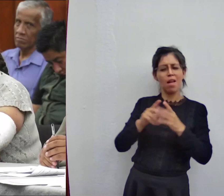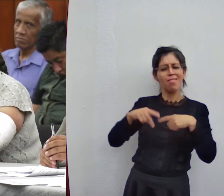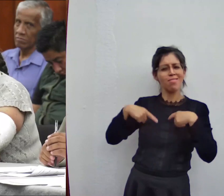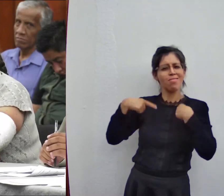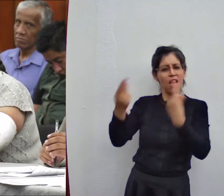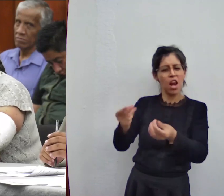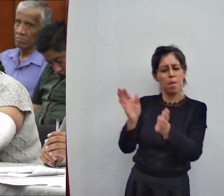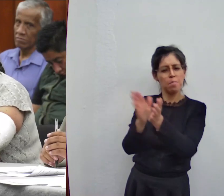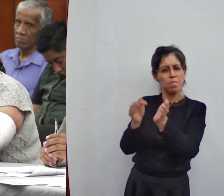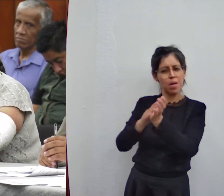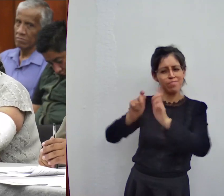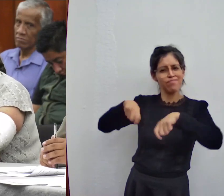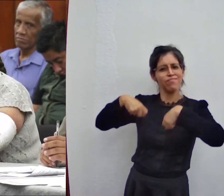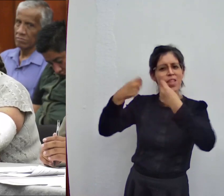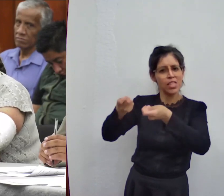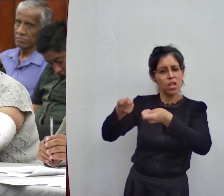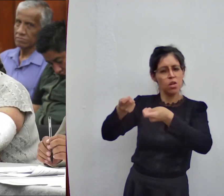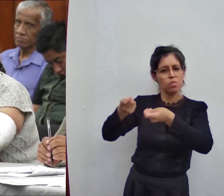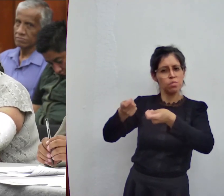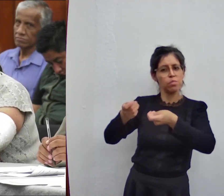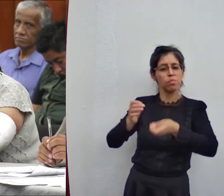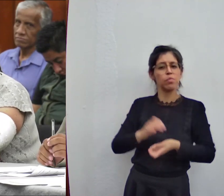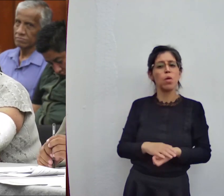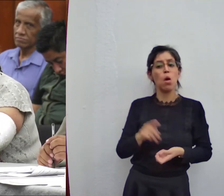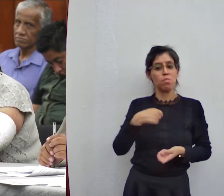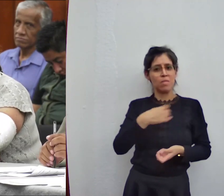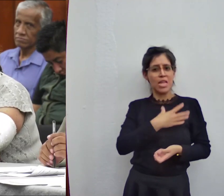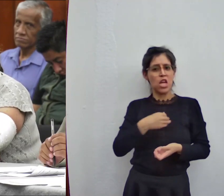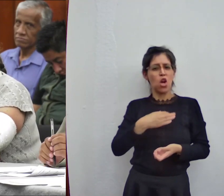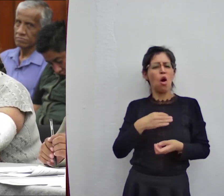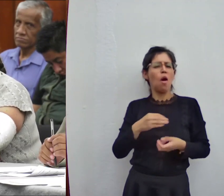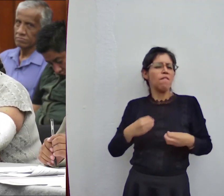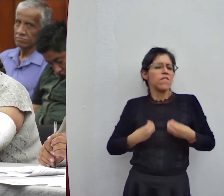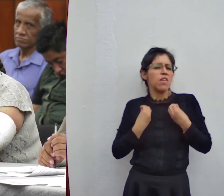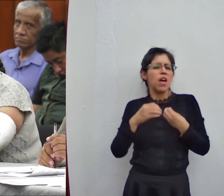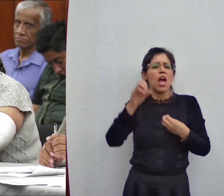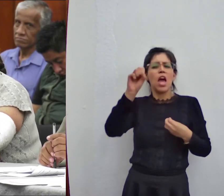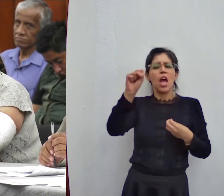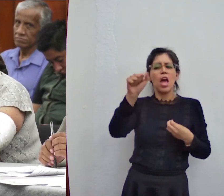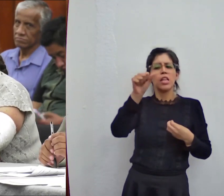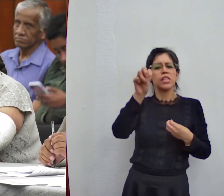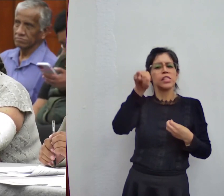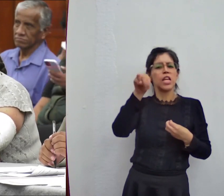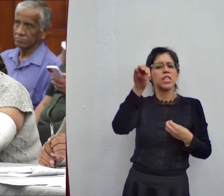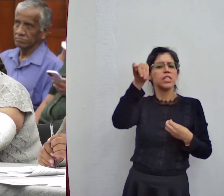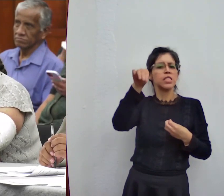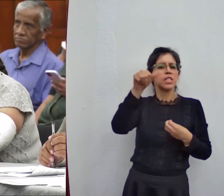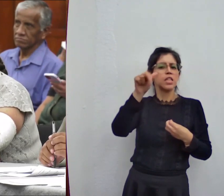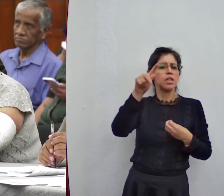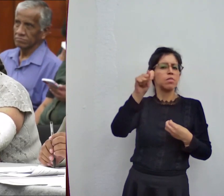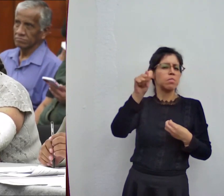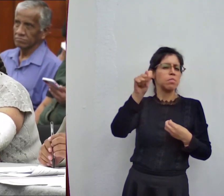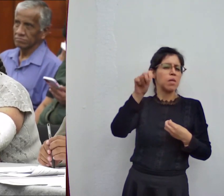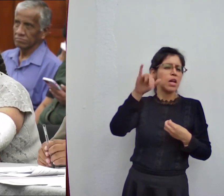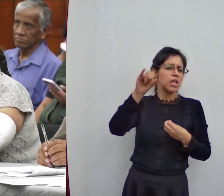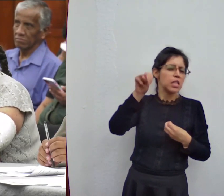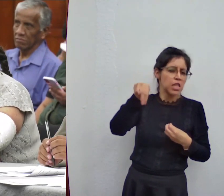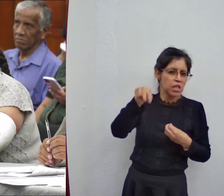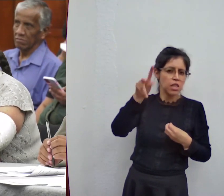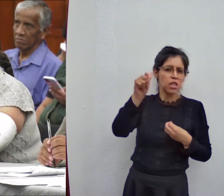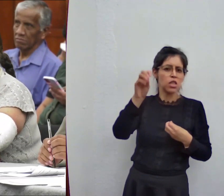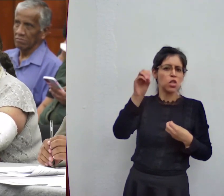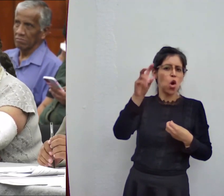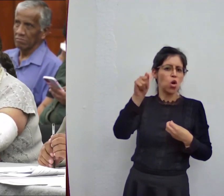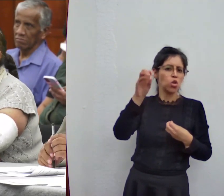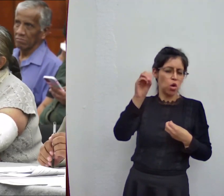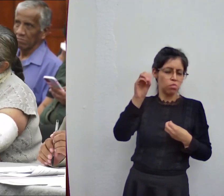subdelegado, porque se pertenece a San Martín Toltotepec, es su delegación ahí, Sebastián Lerdo de Tejada.